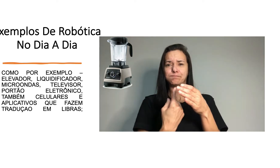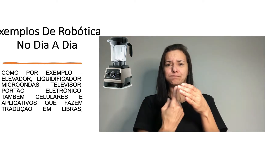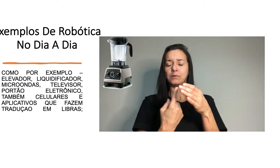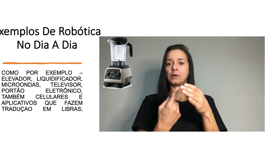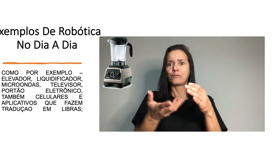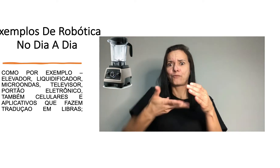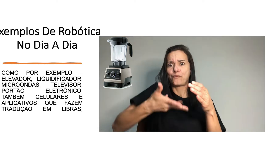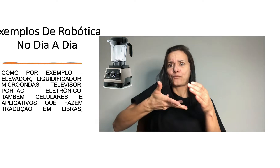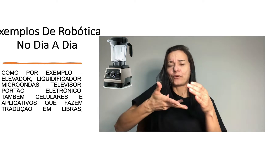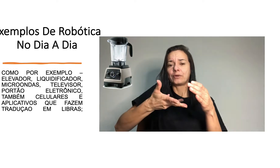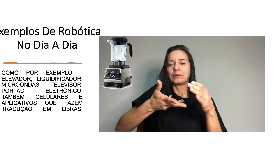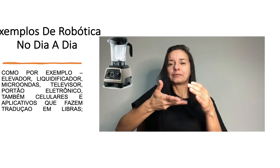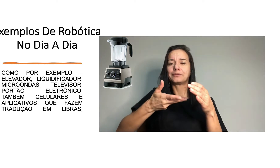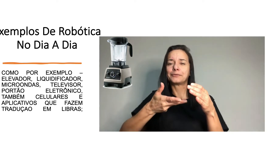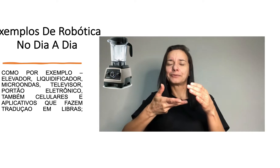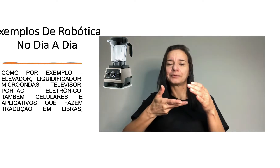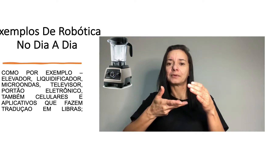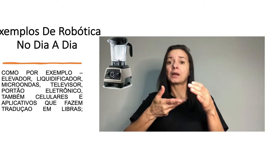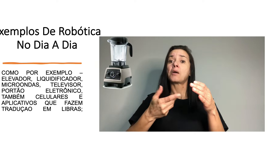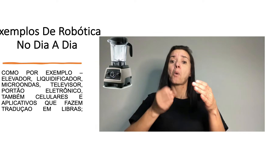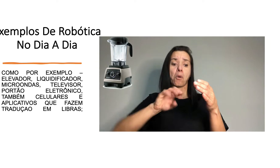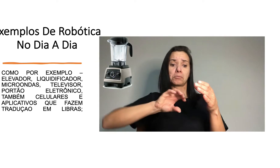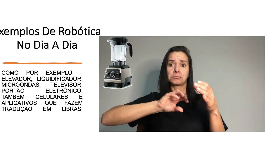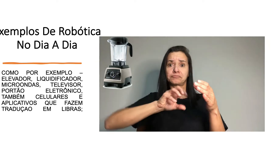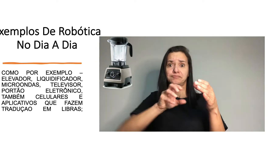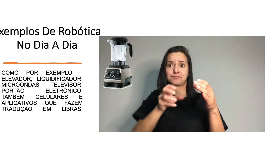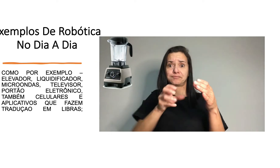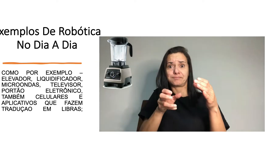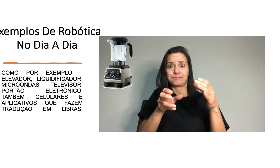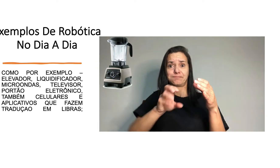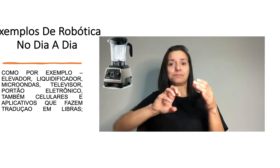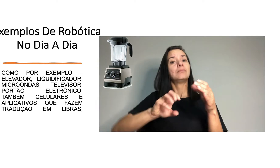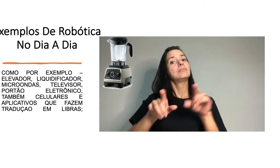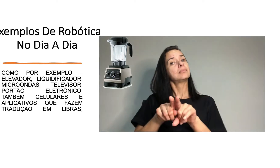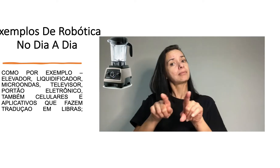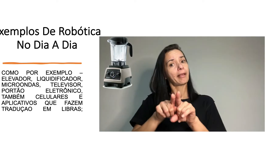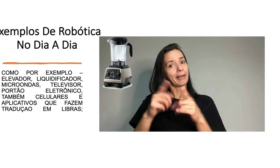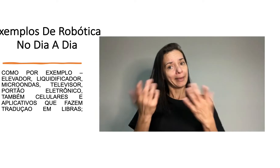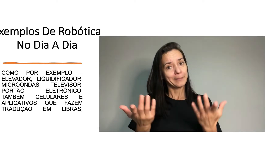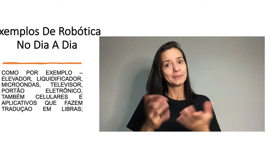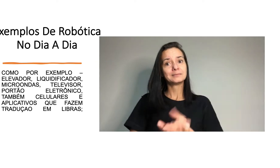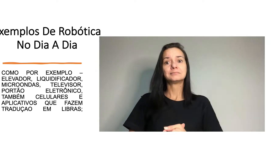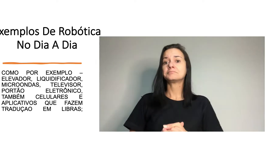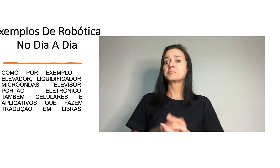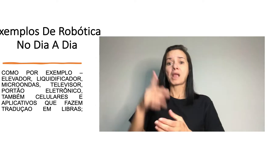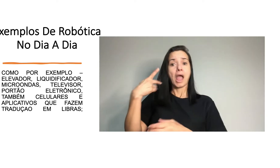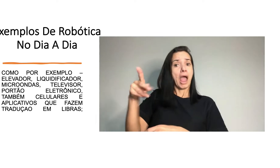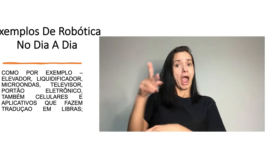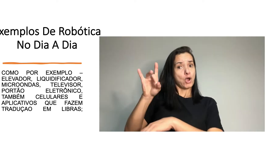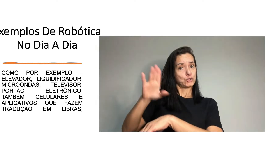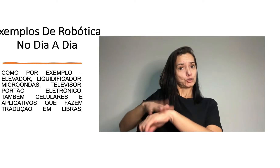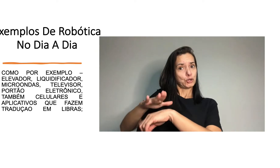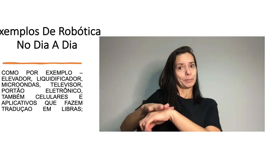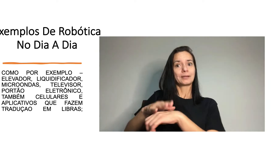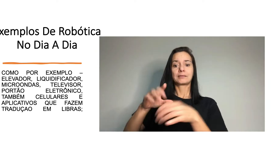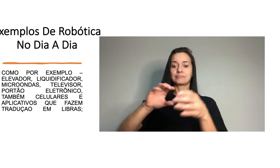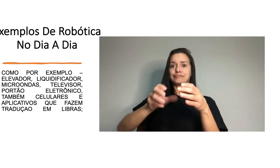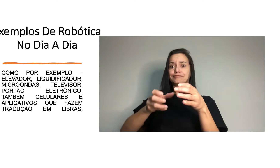A partir de um botão da programação, a velocidade dele pode se alterar.